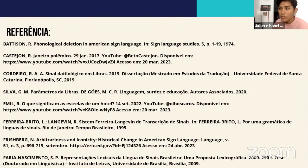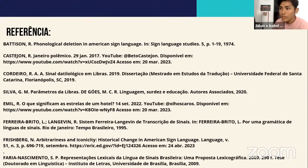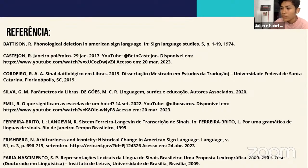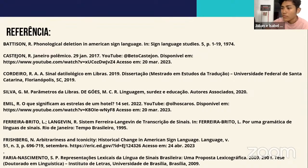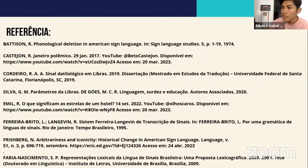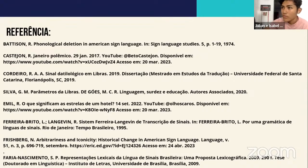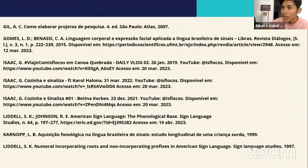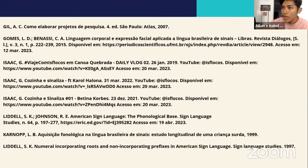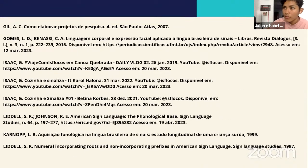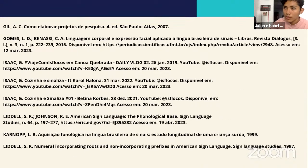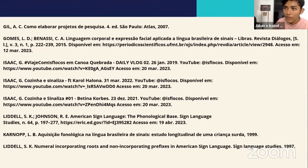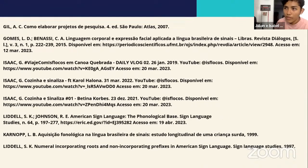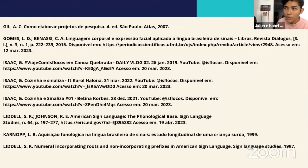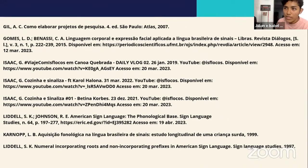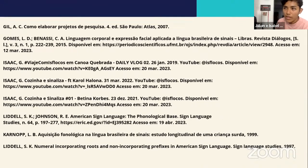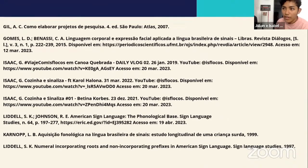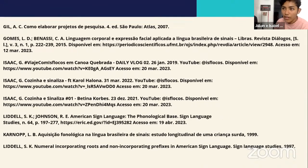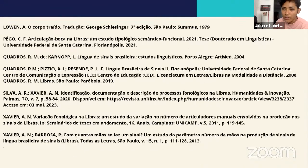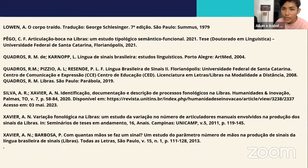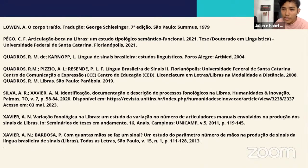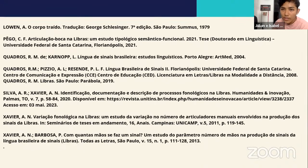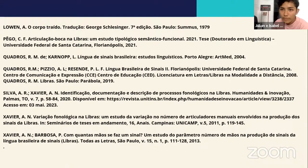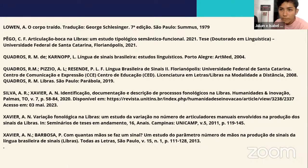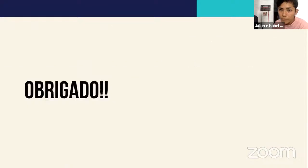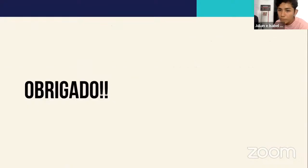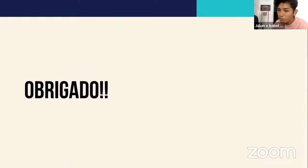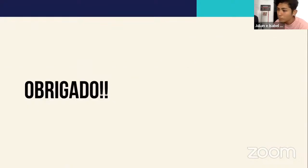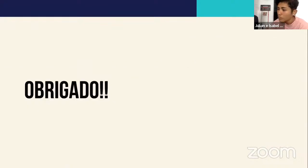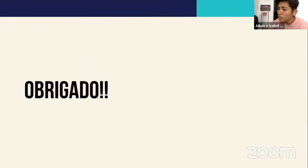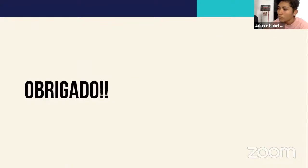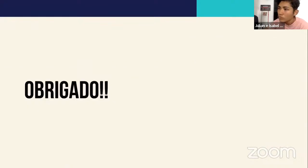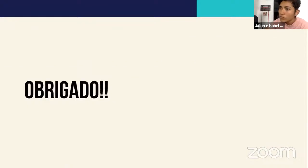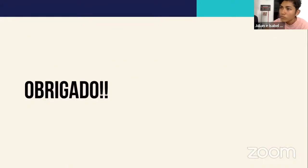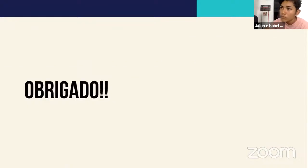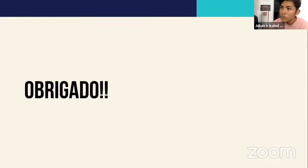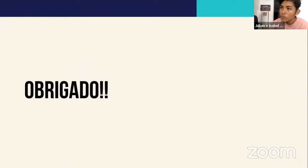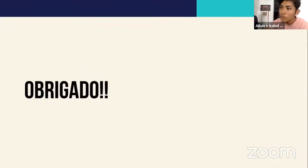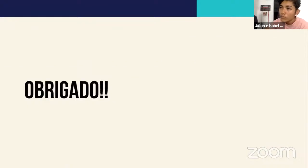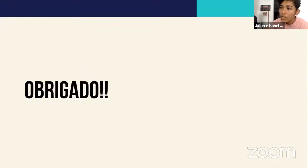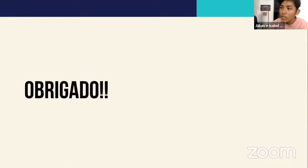entendido. Aqui eu trago as minhas referências.